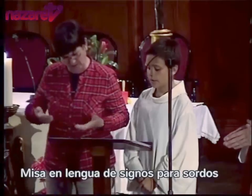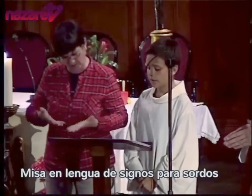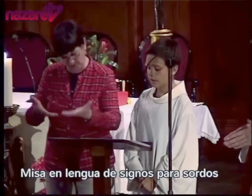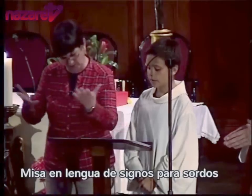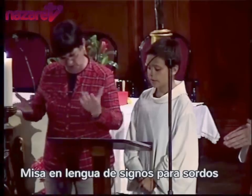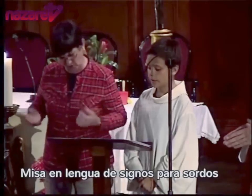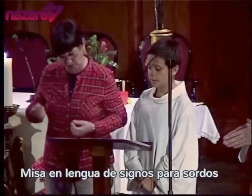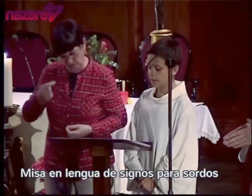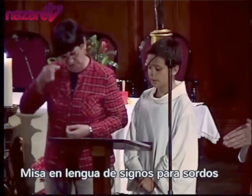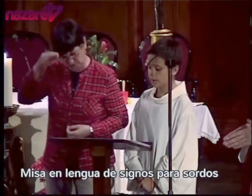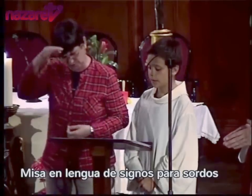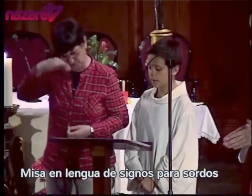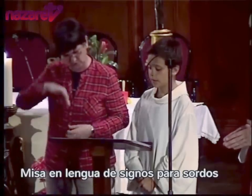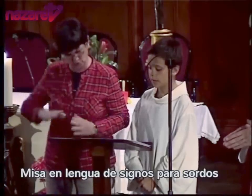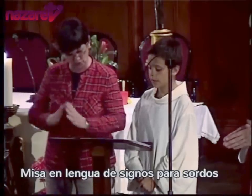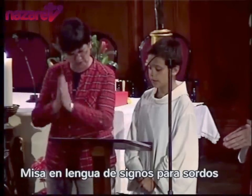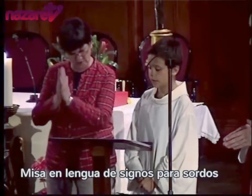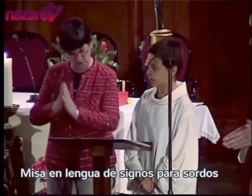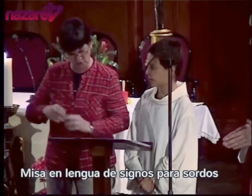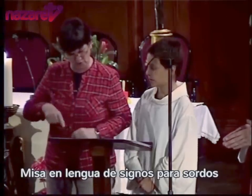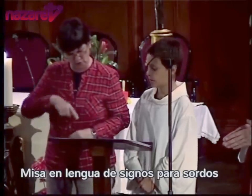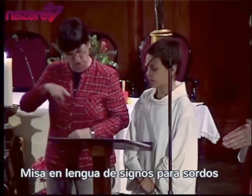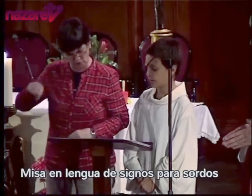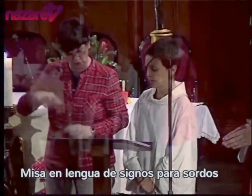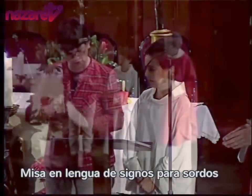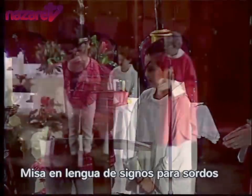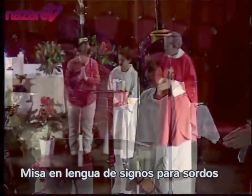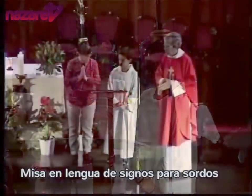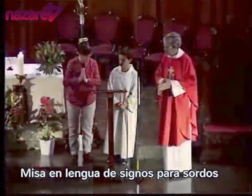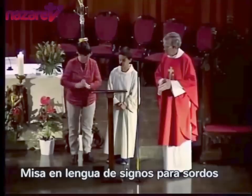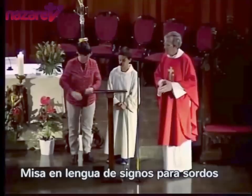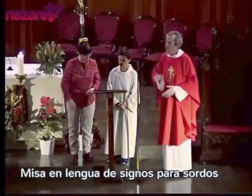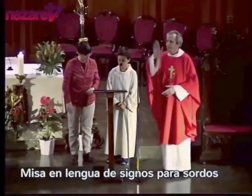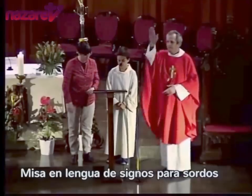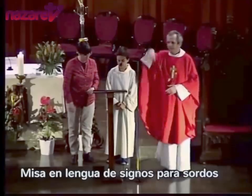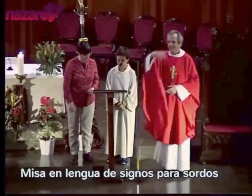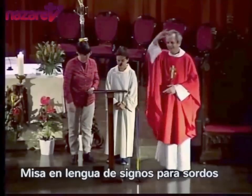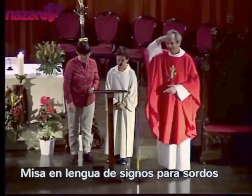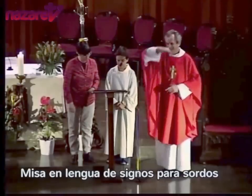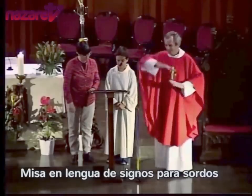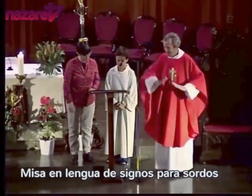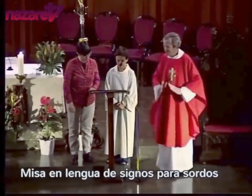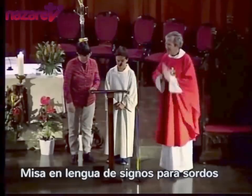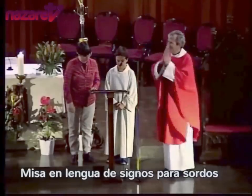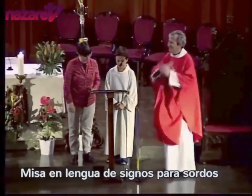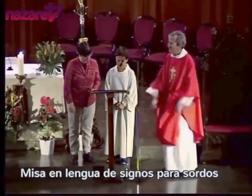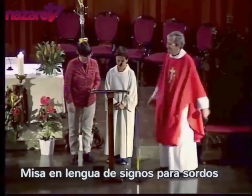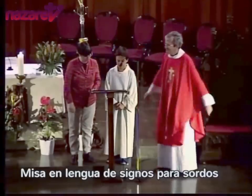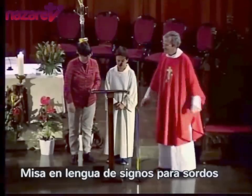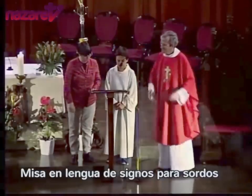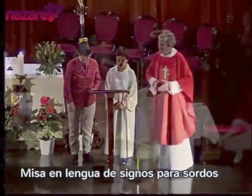la acción del Espíritu Santo en nosotros. Oremos. Ven, Espíritu